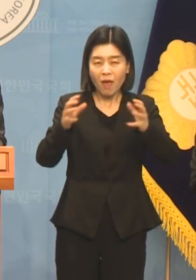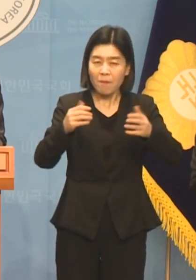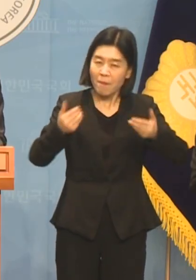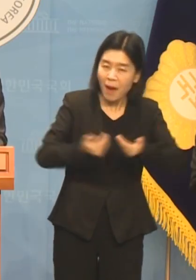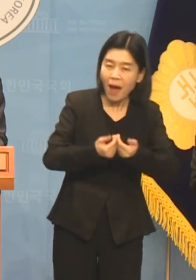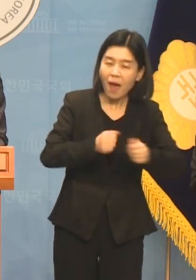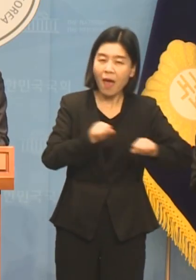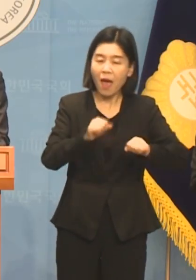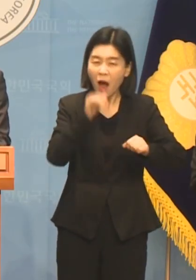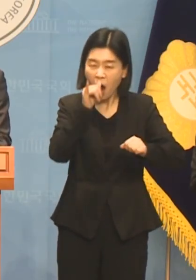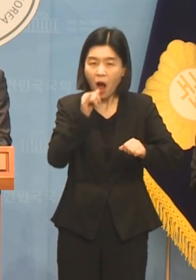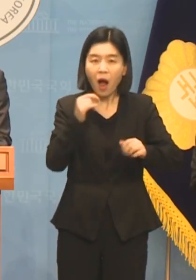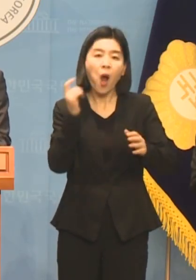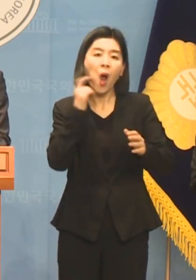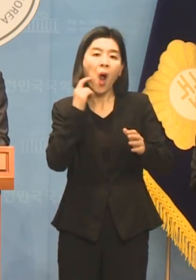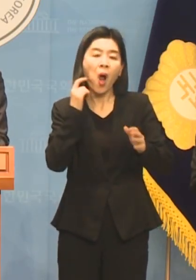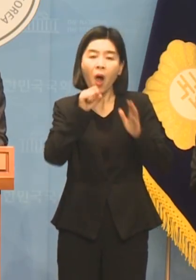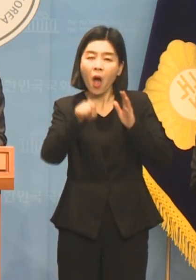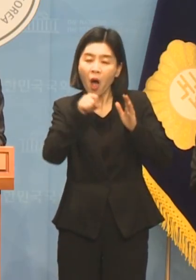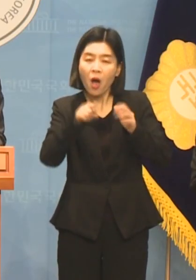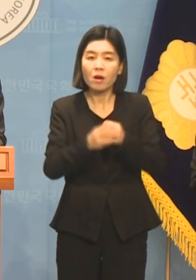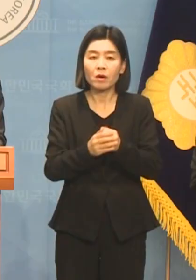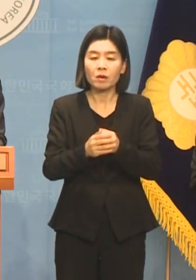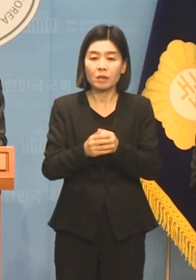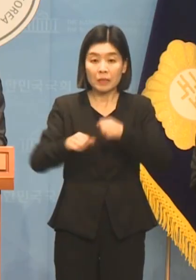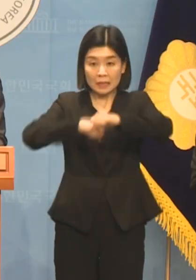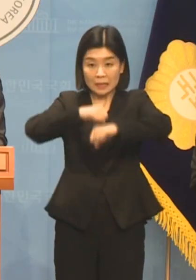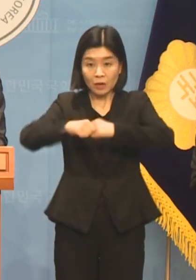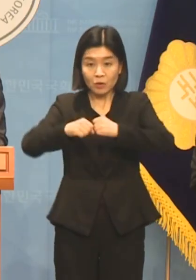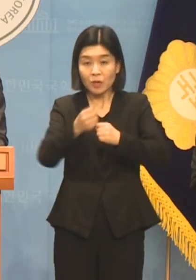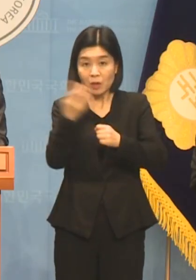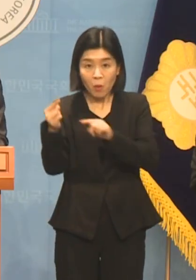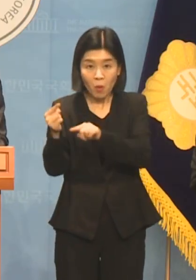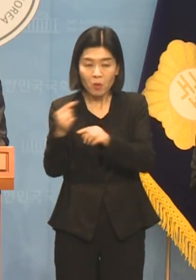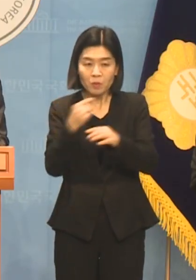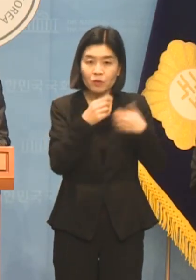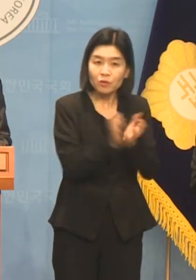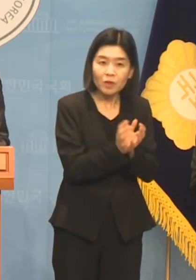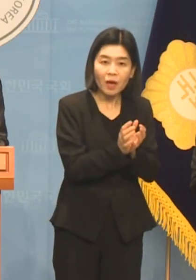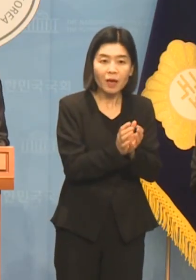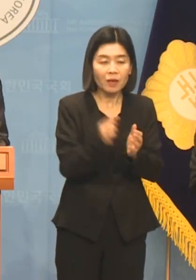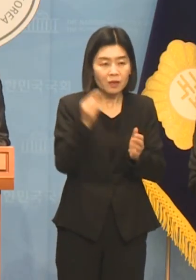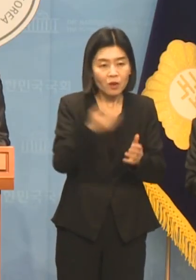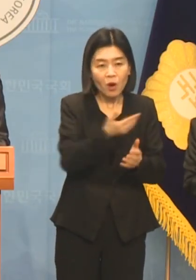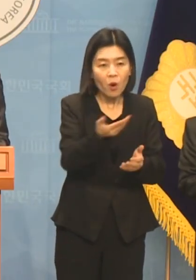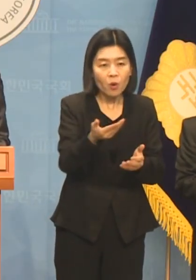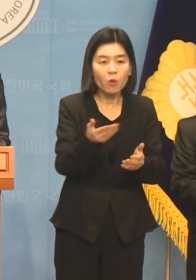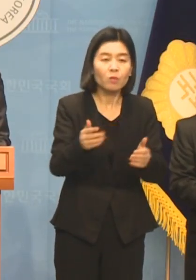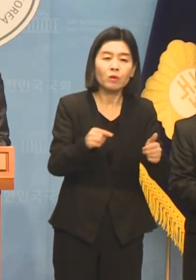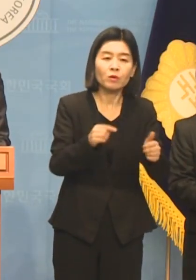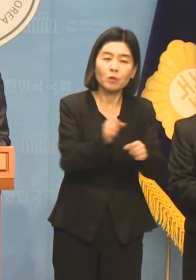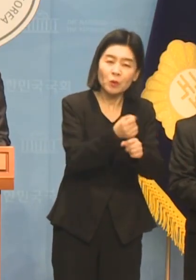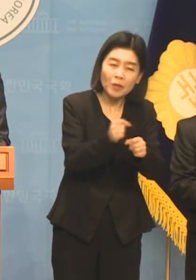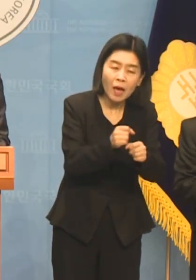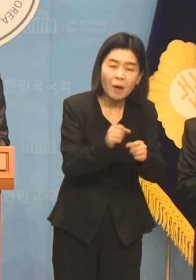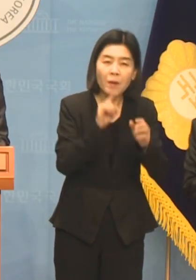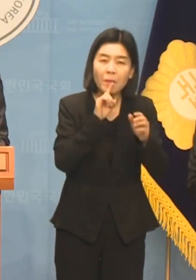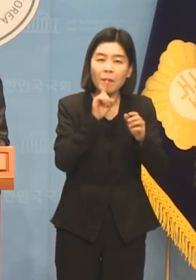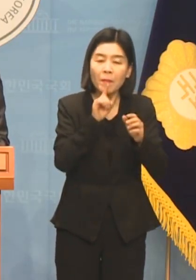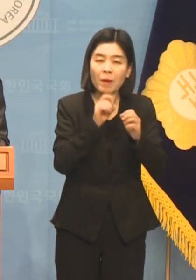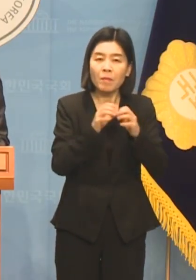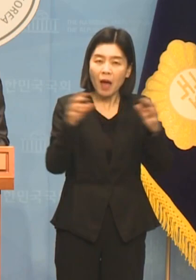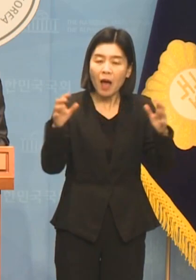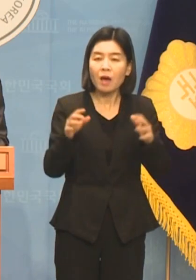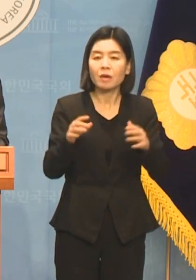보도했습니다. 자유일보는 민주당이 여론 조작을 지시했다는 근거 없는 의혹을 제기했습니다.